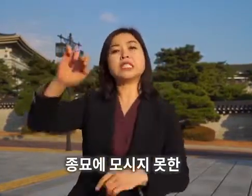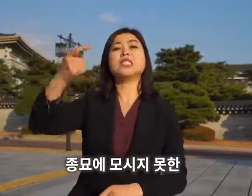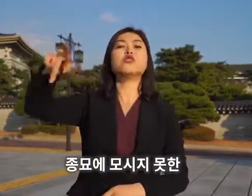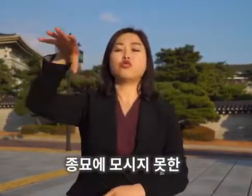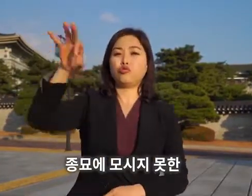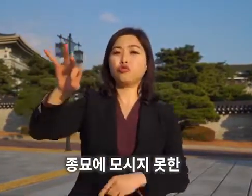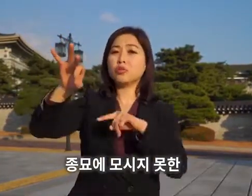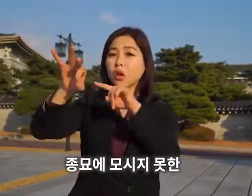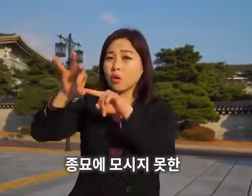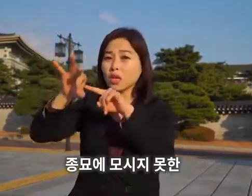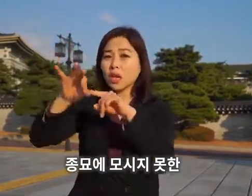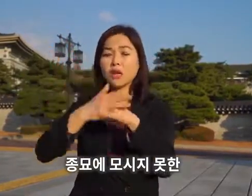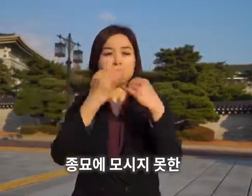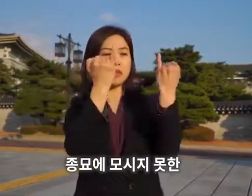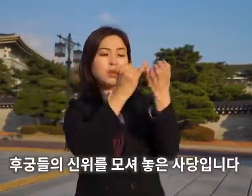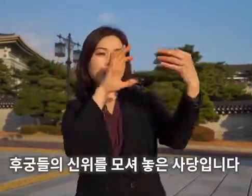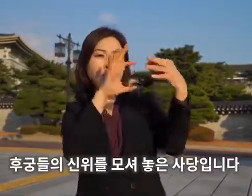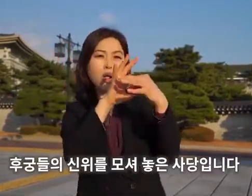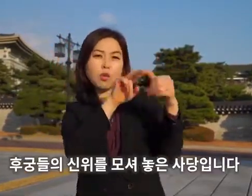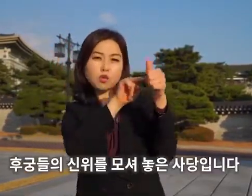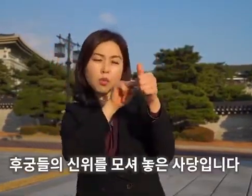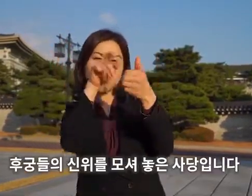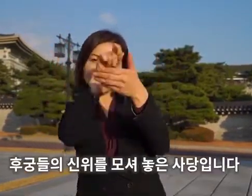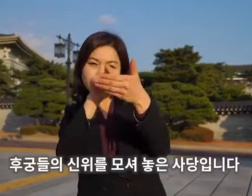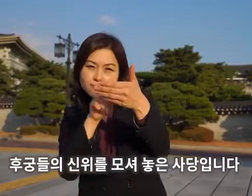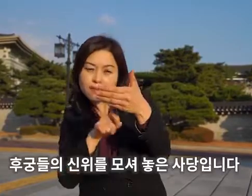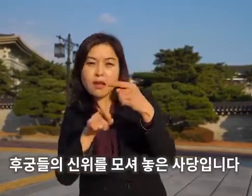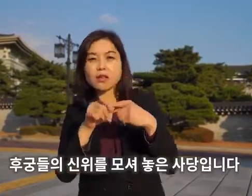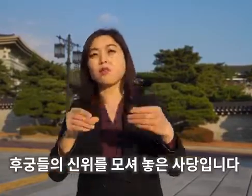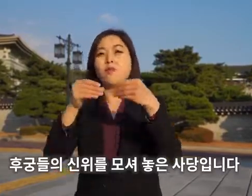후궁들의 신위를 모셔놓은 사당입니다.